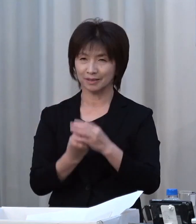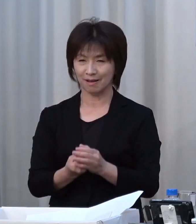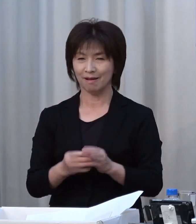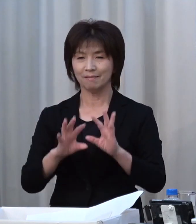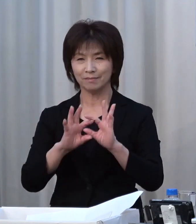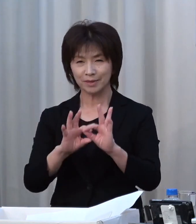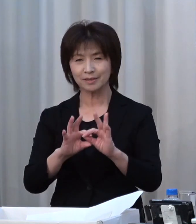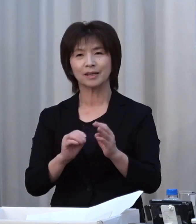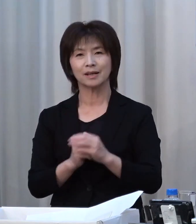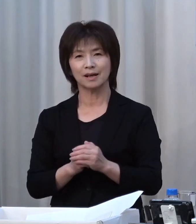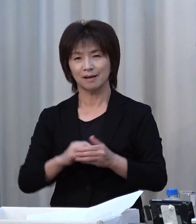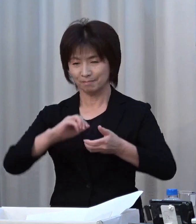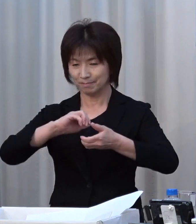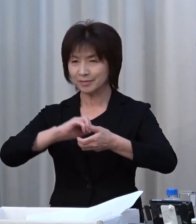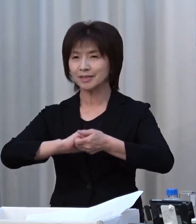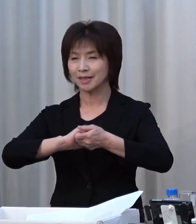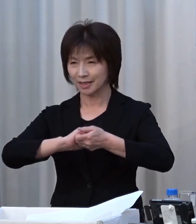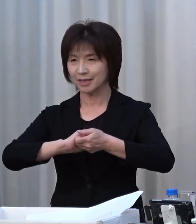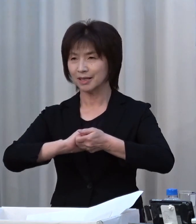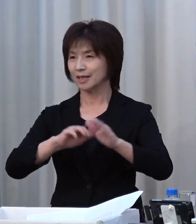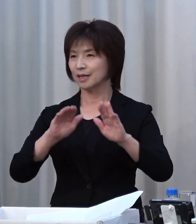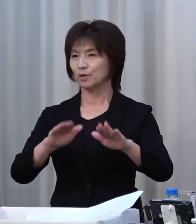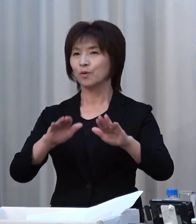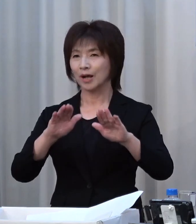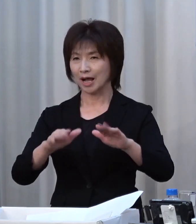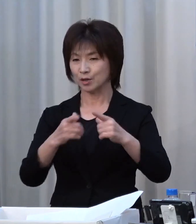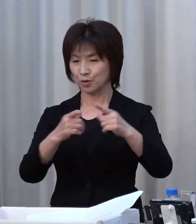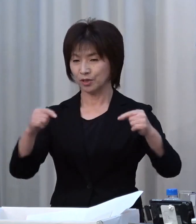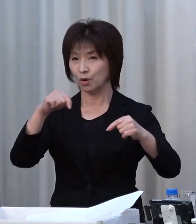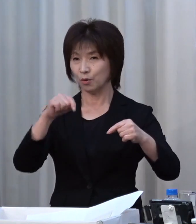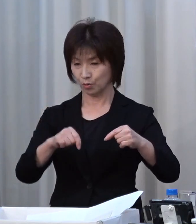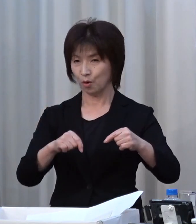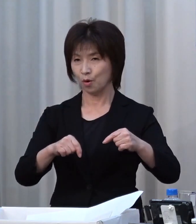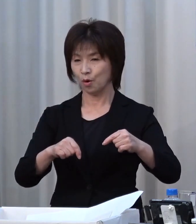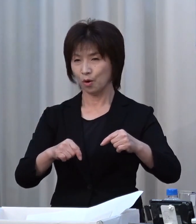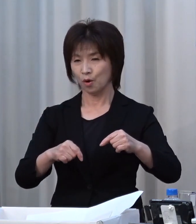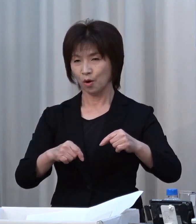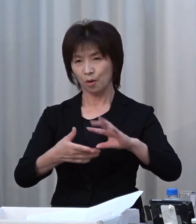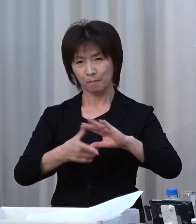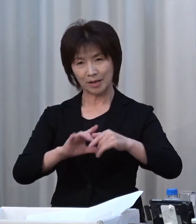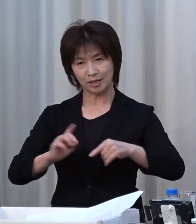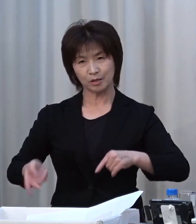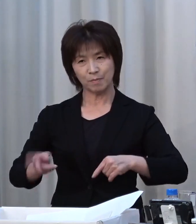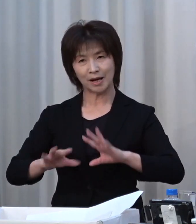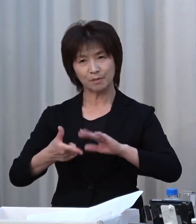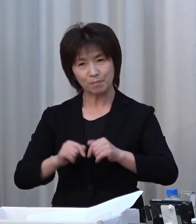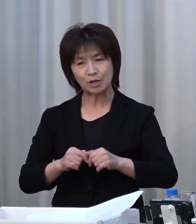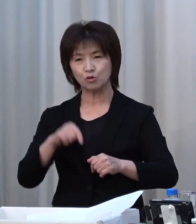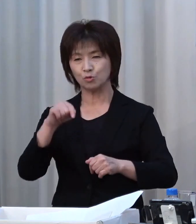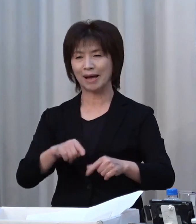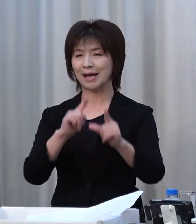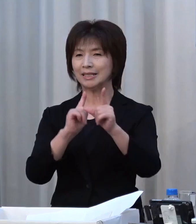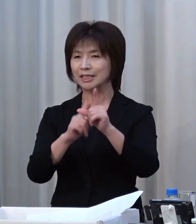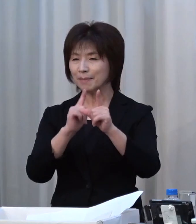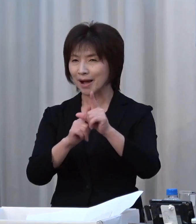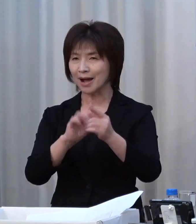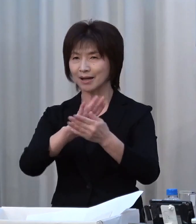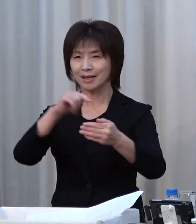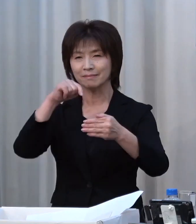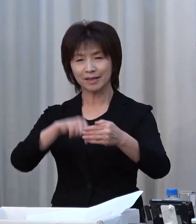こそね、私ね、ぜひね、今回の日本のオリパラをね、特に千葉県のいろいろ